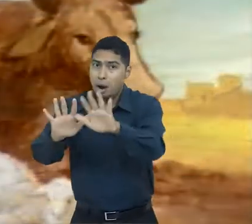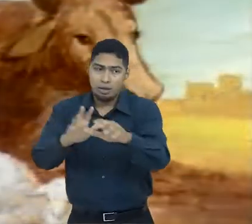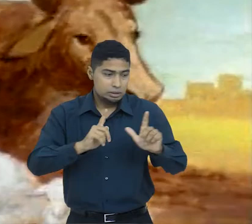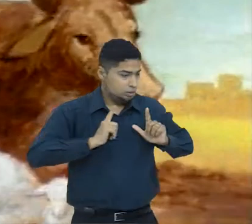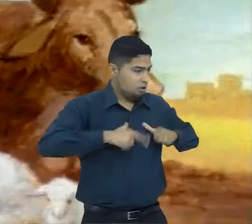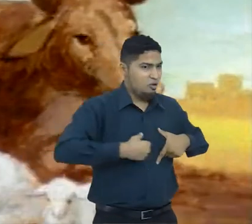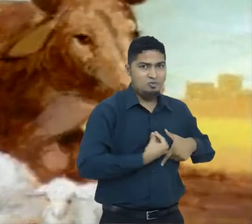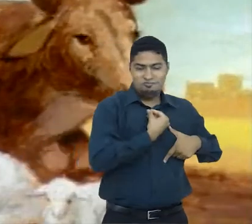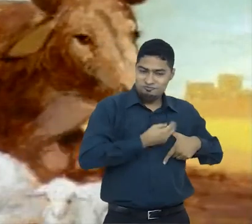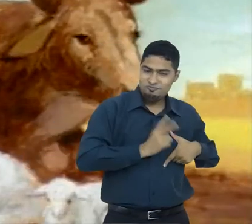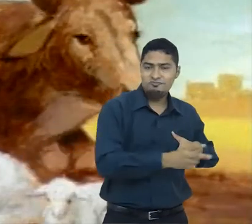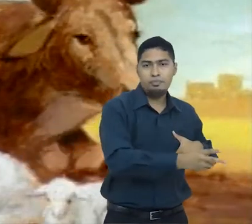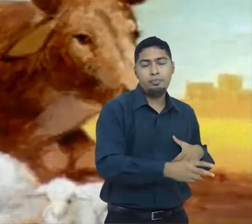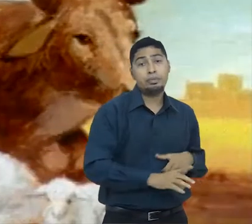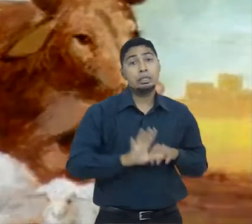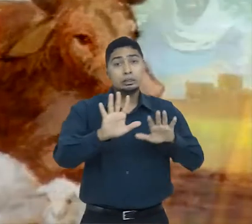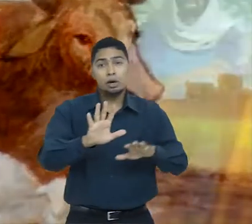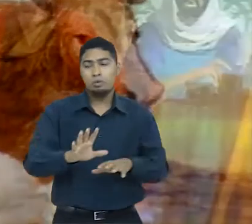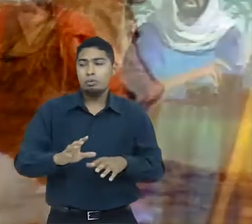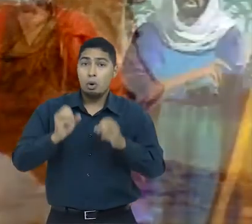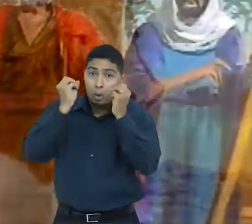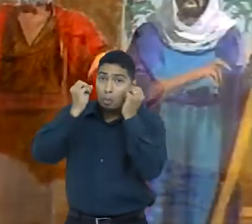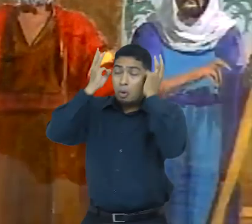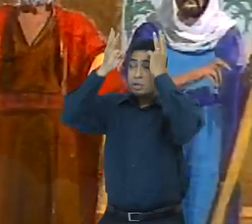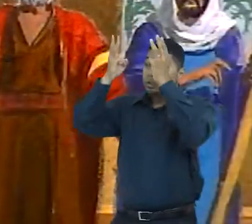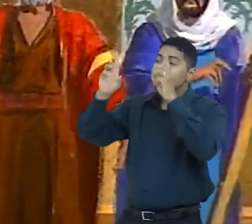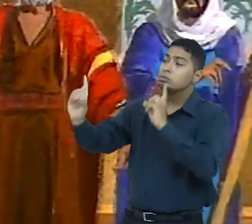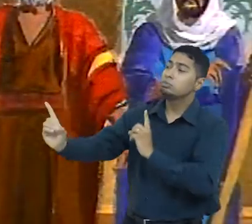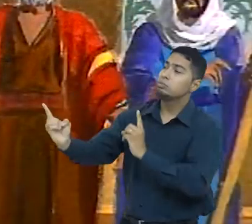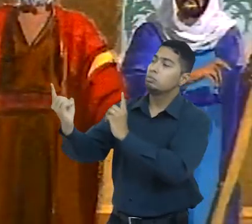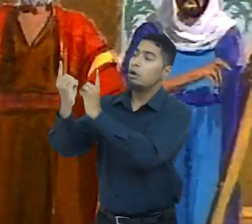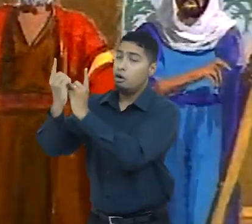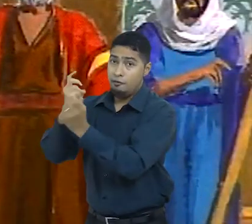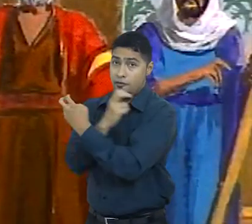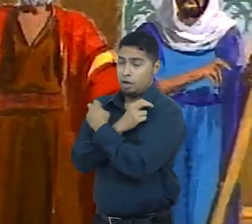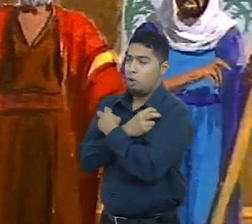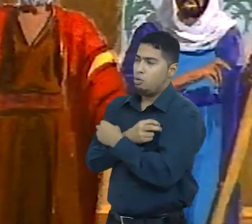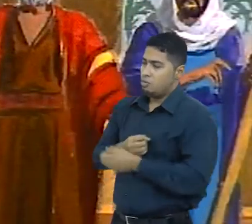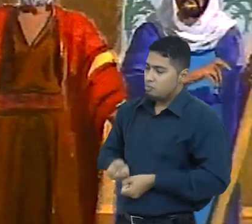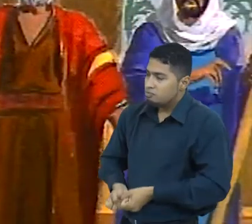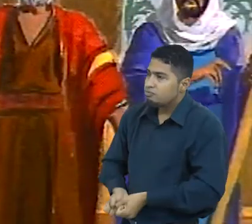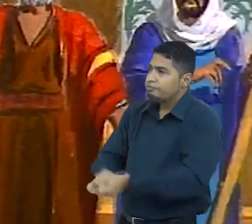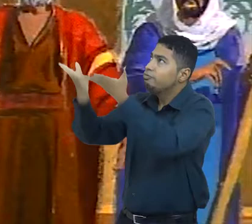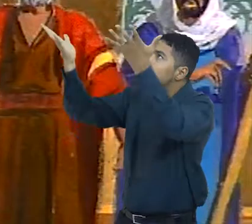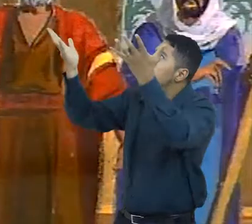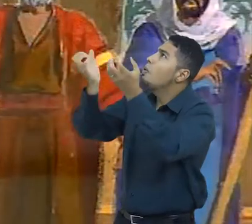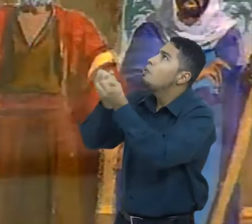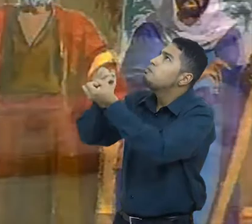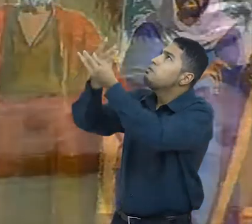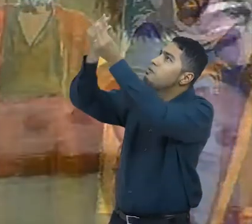morreu. Moisés então se colocou diante de Faraó e jogou um punhado de cinzas para cima. As cinzas provocaram